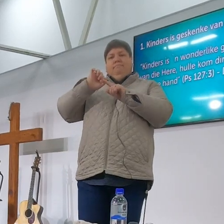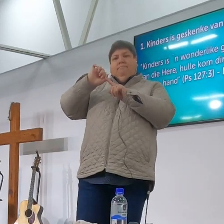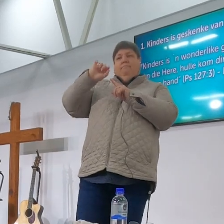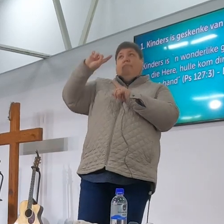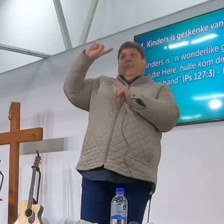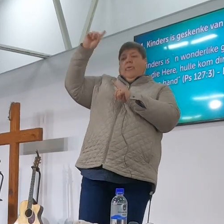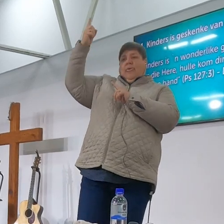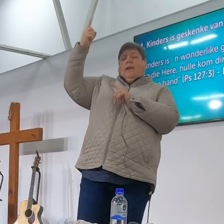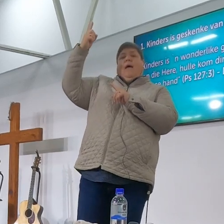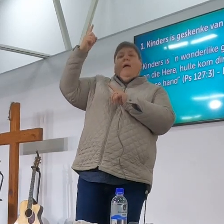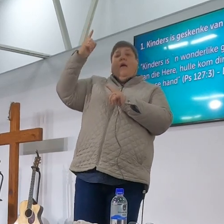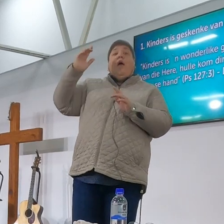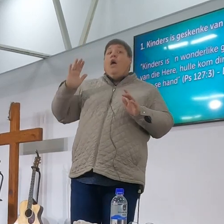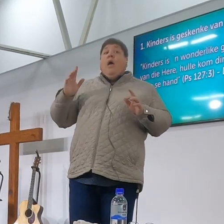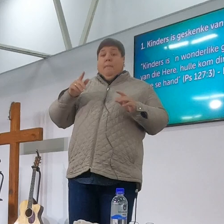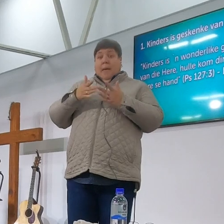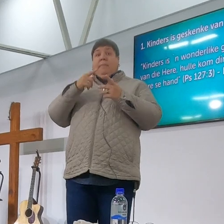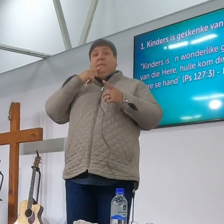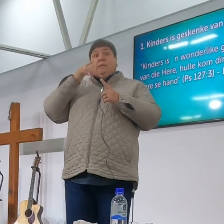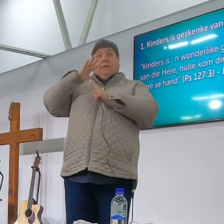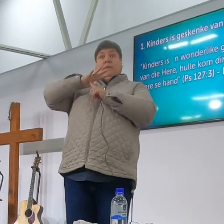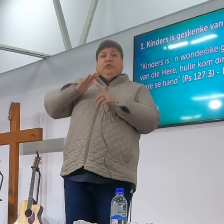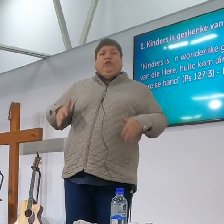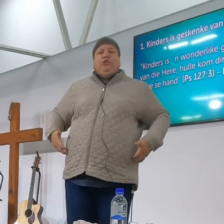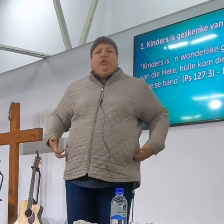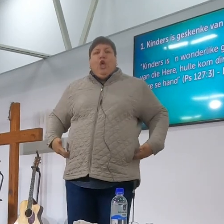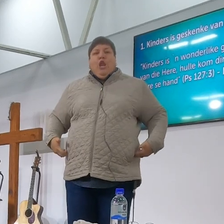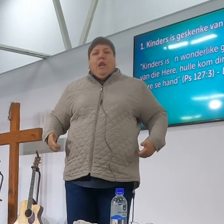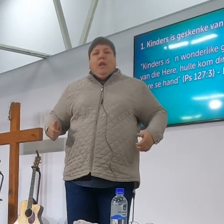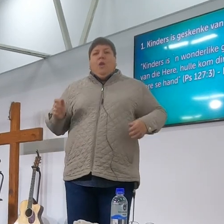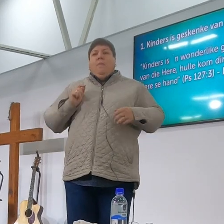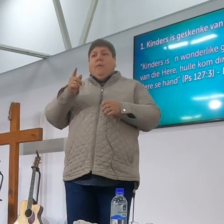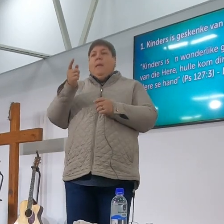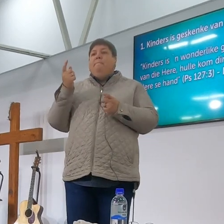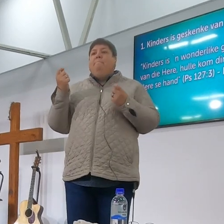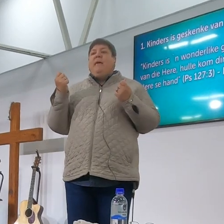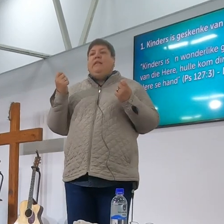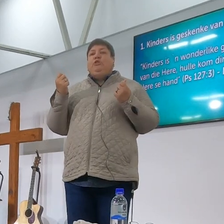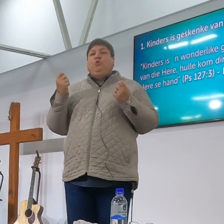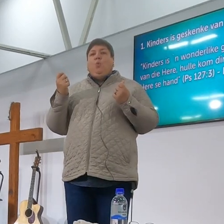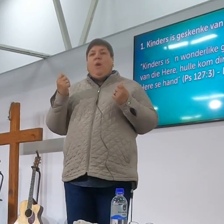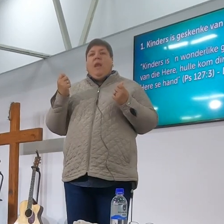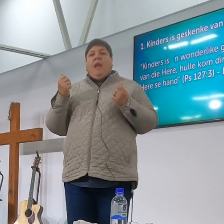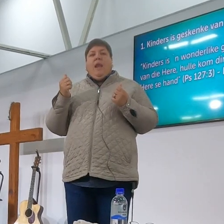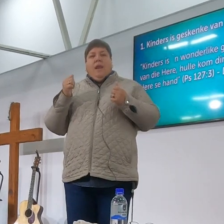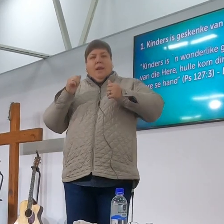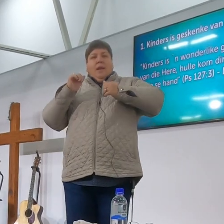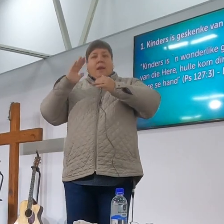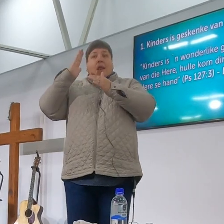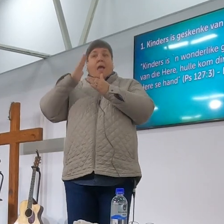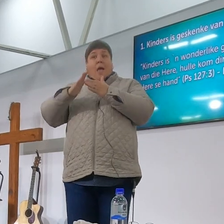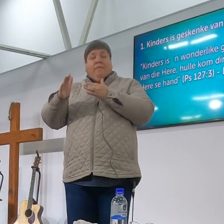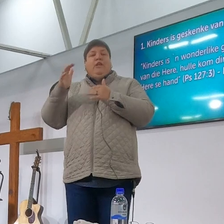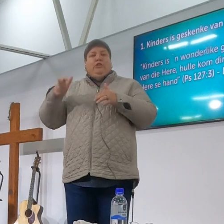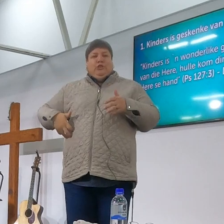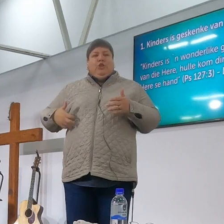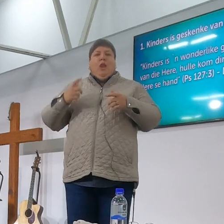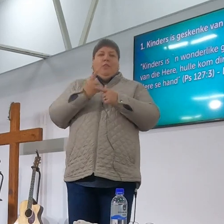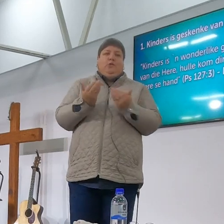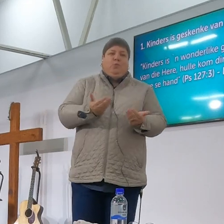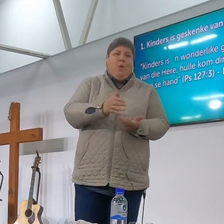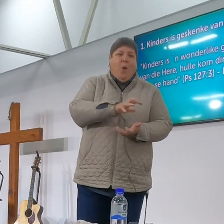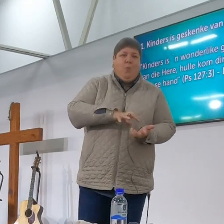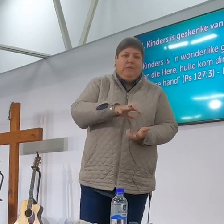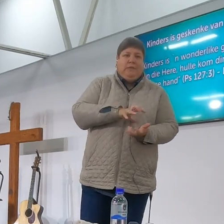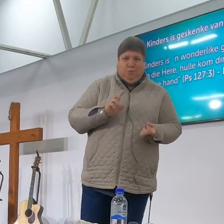sê, seuns en nie dogters nie, is want seuns was jou pensioenplan, net dat jy geweet het, wat vandag, wie van julle het 'n goeie pensioenplan, het julle? Niemand nie?